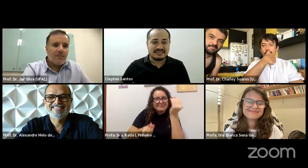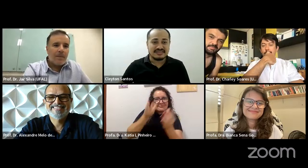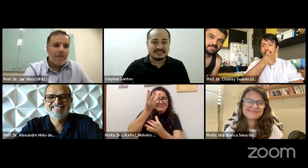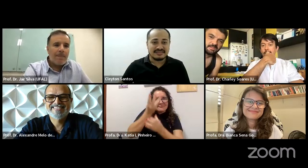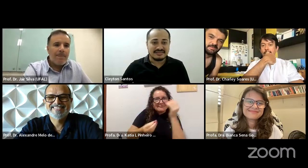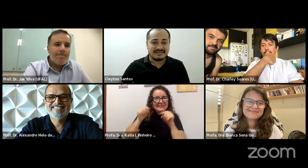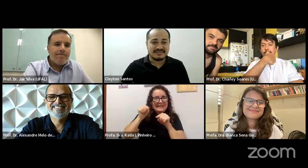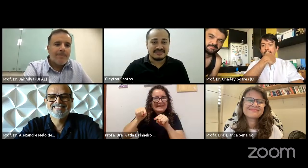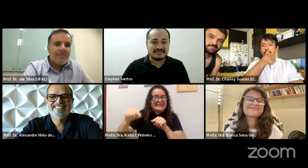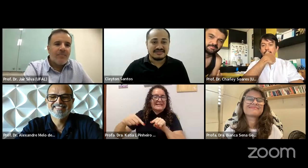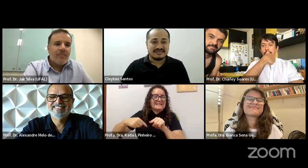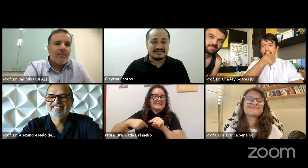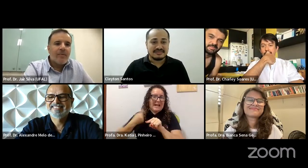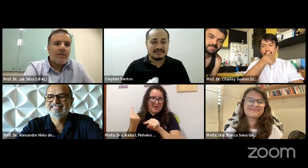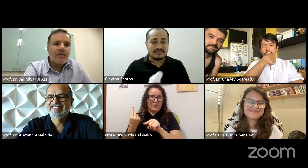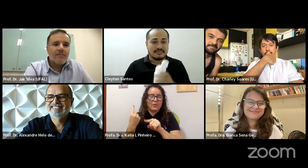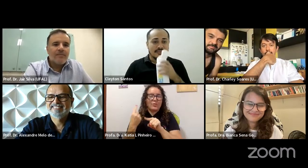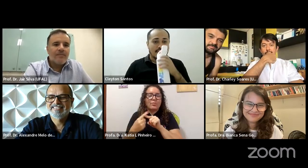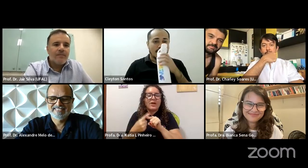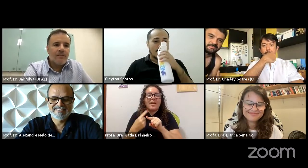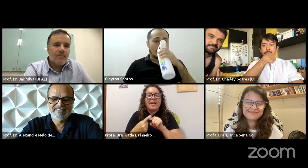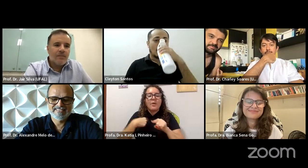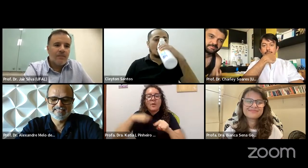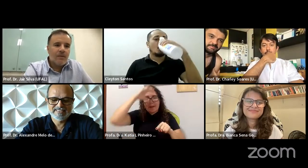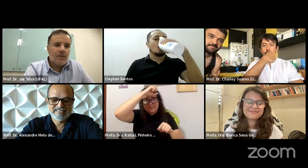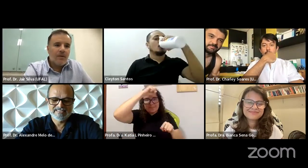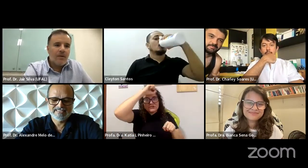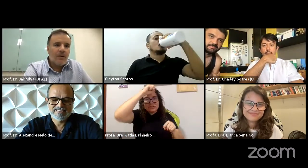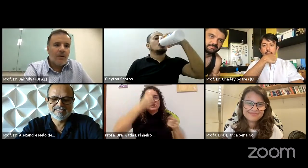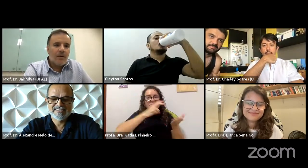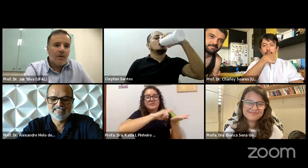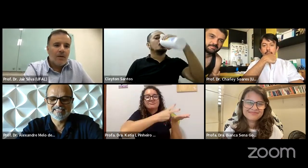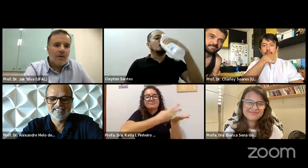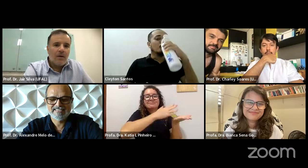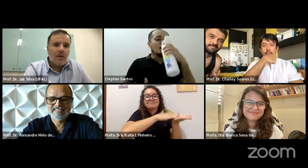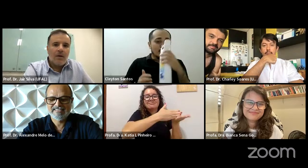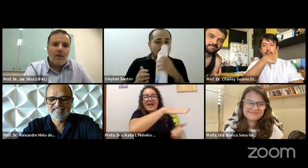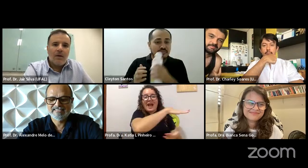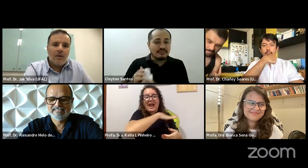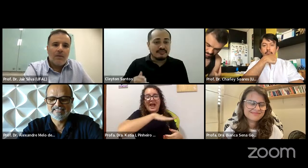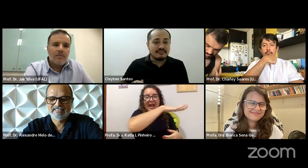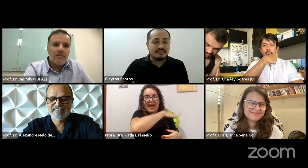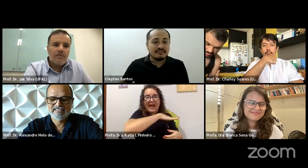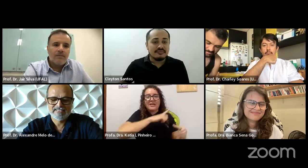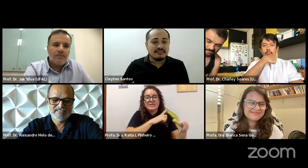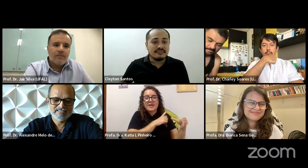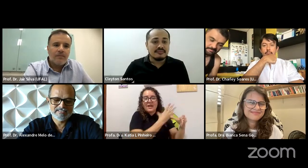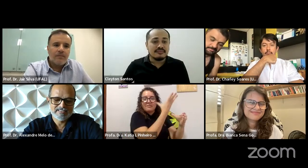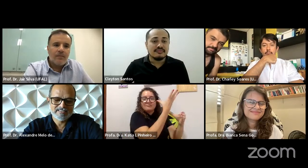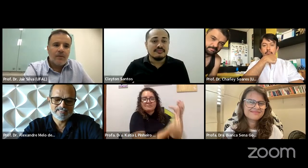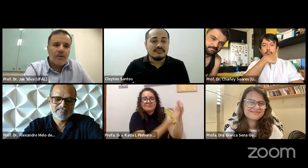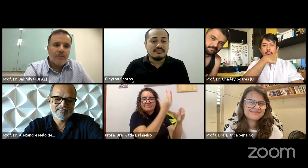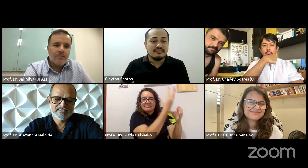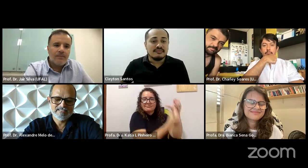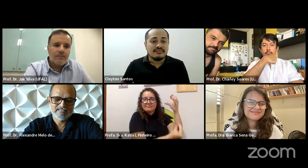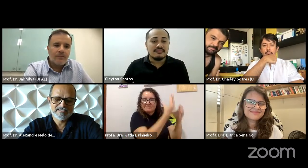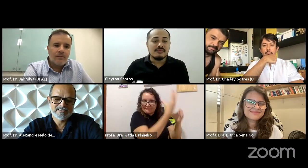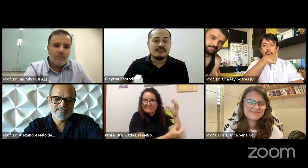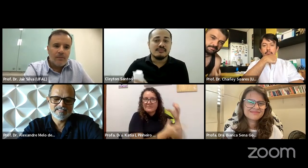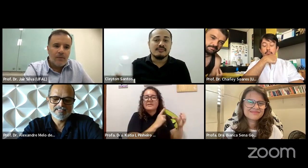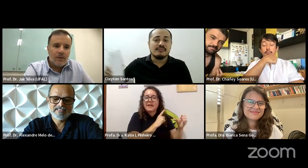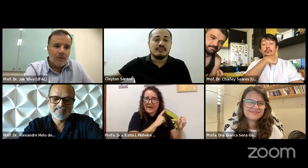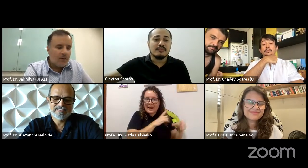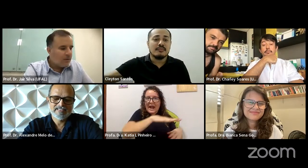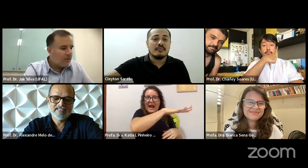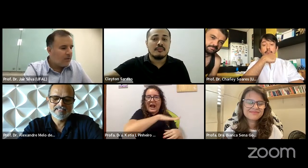Entretanto, essa questão de redução em libras foi um desafio, né? Porque a gente teve que aprender questões